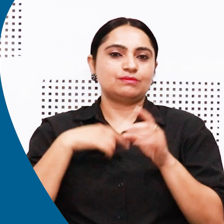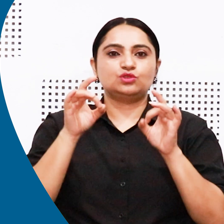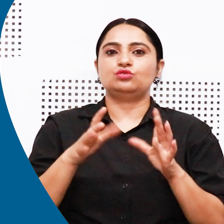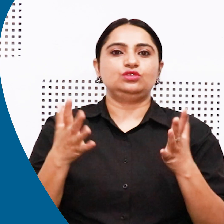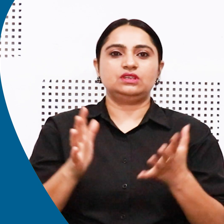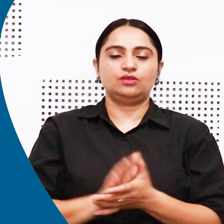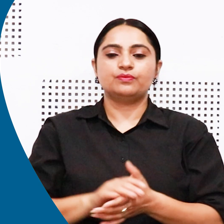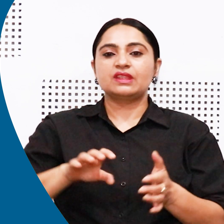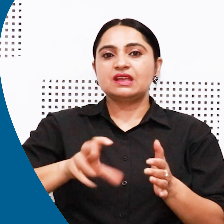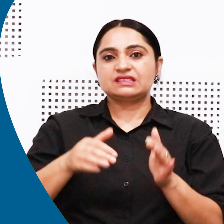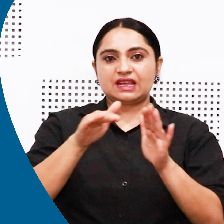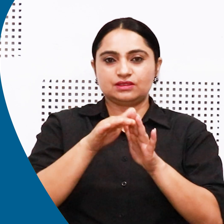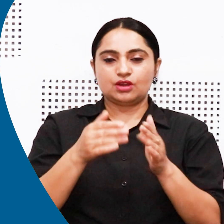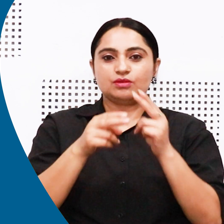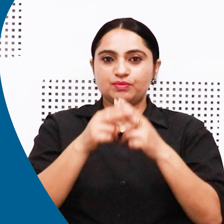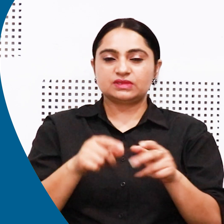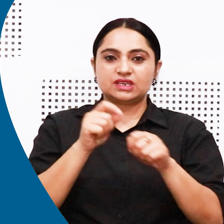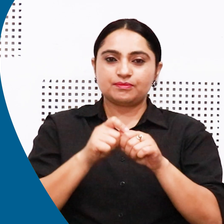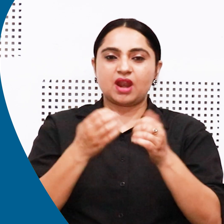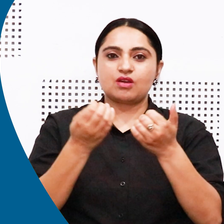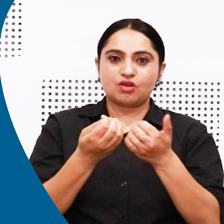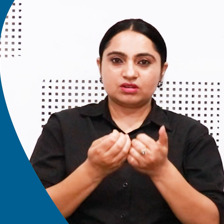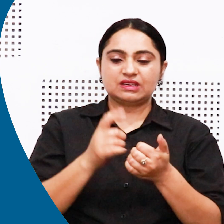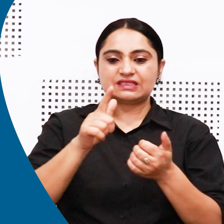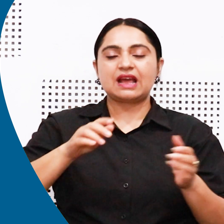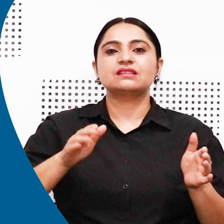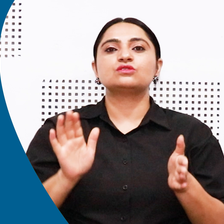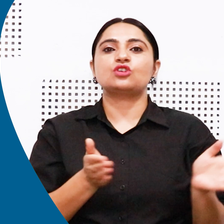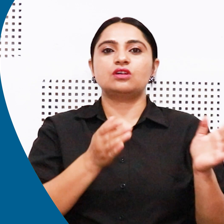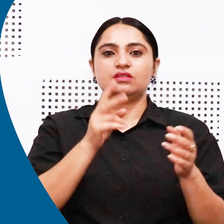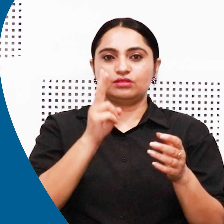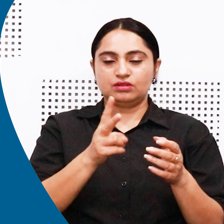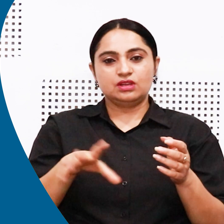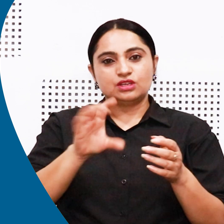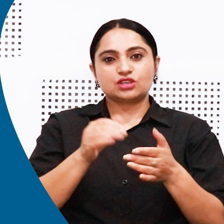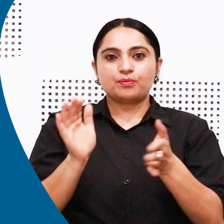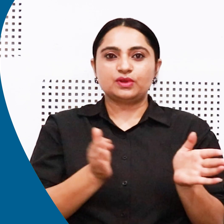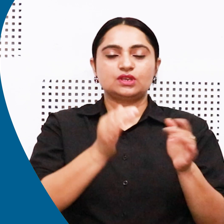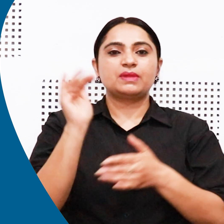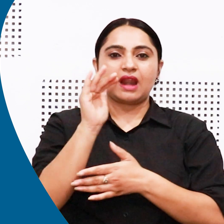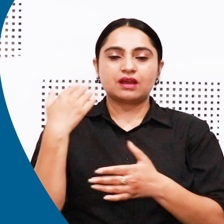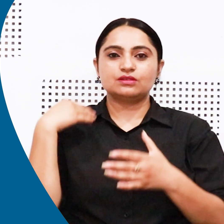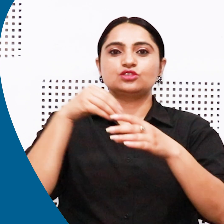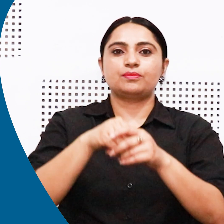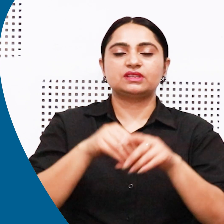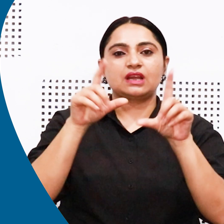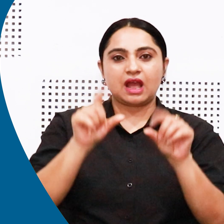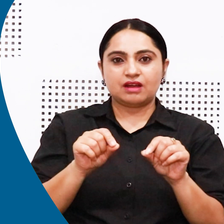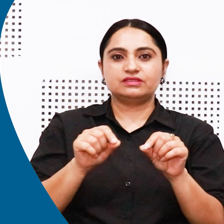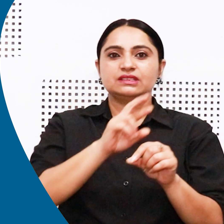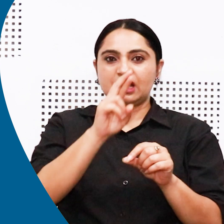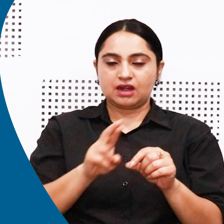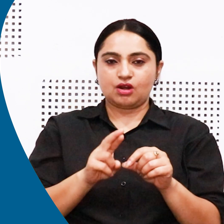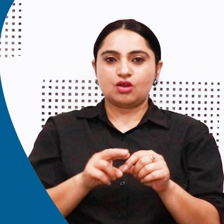छैनौं। स्थानीय तहले बजेट निर्माण गर्दाका 7 चरण र ती हरेक चरणमा नागरिकको सहभागिताको आवश्यकता